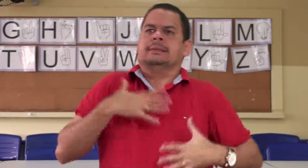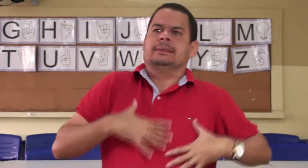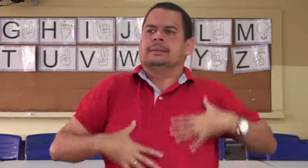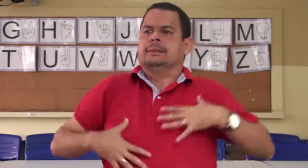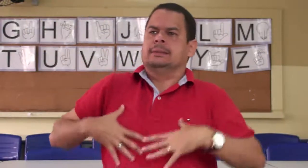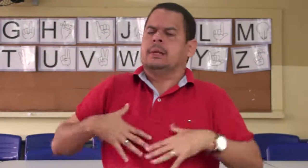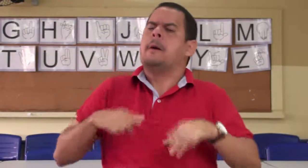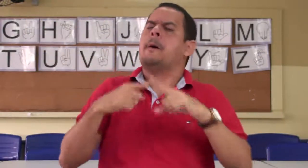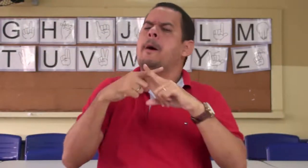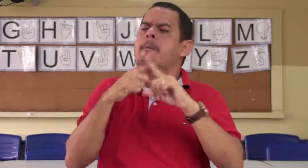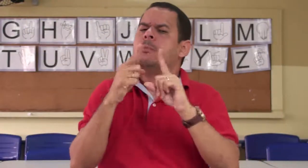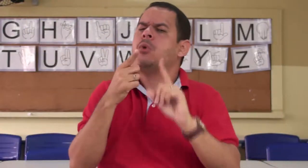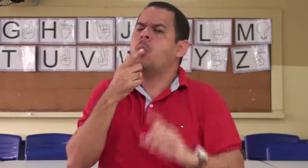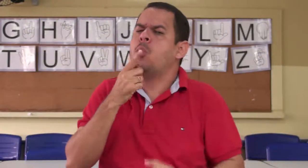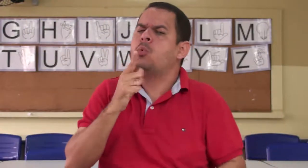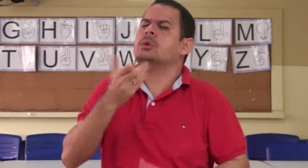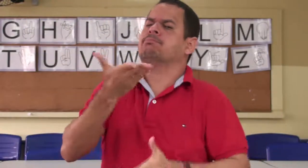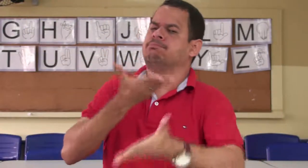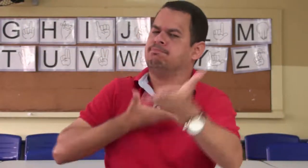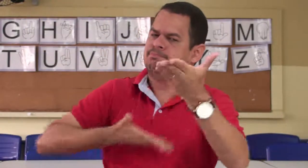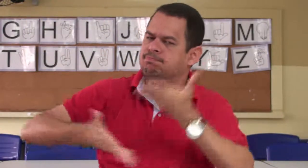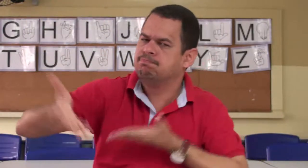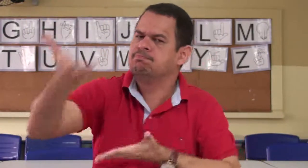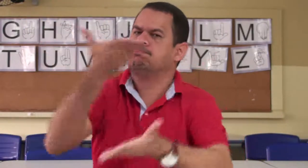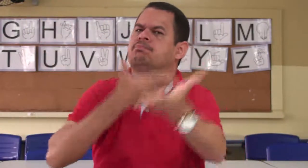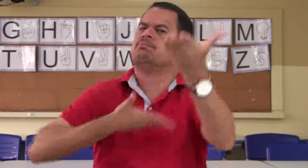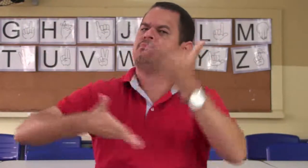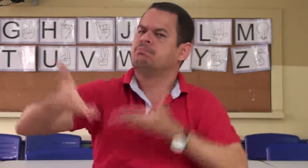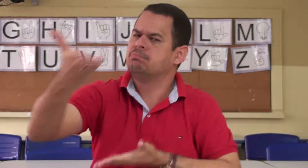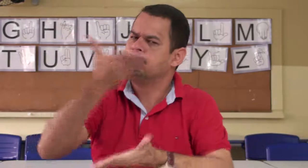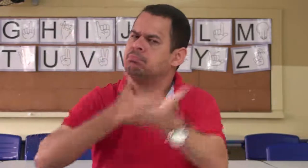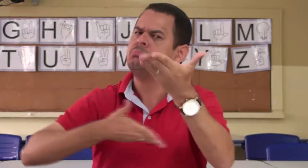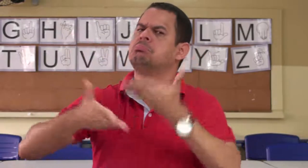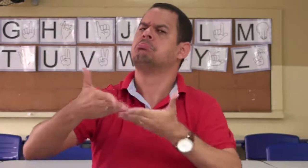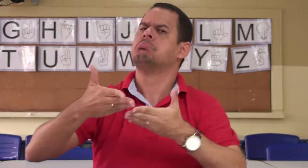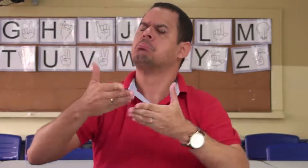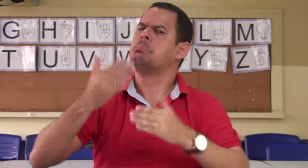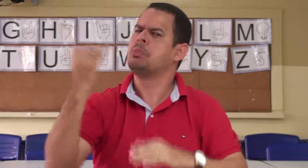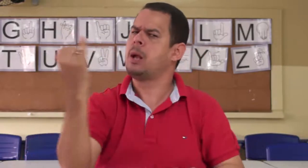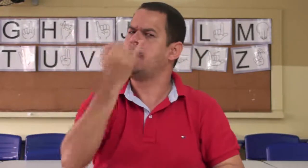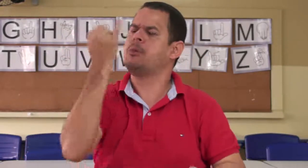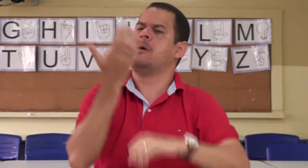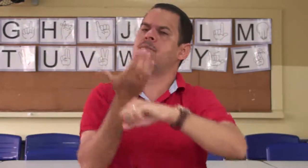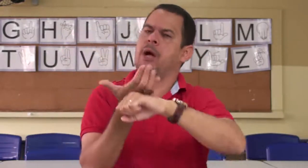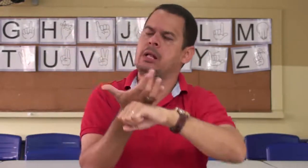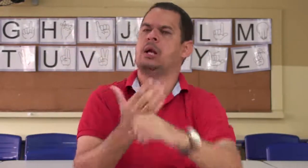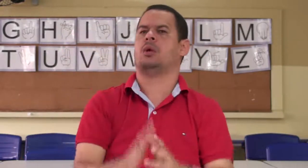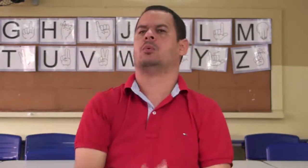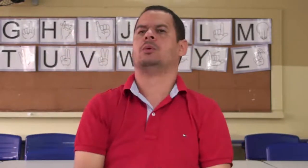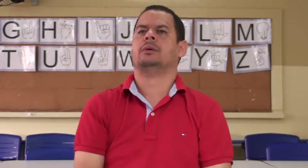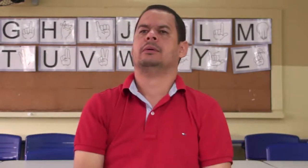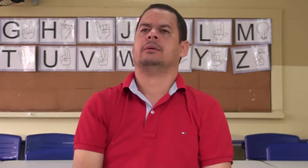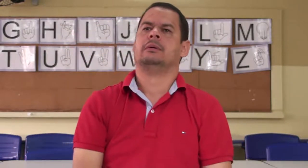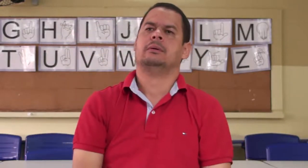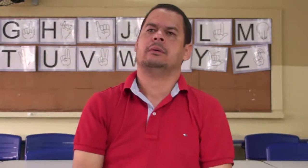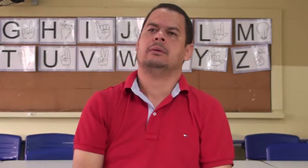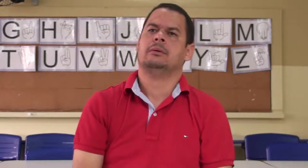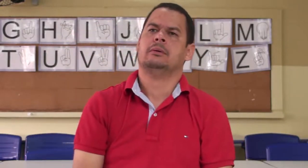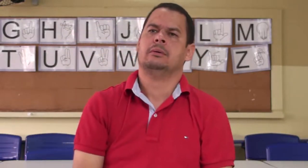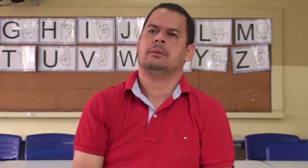nada, mas que com a convivência e a relação isso é